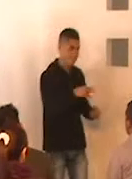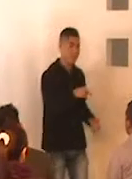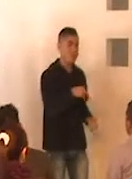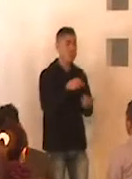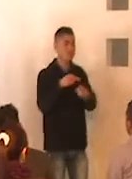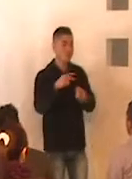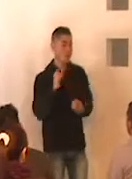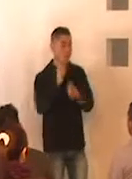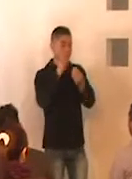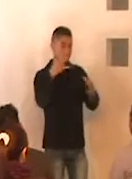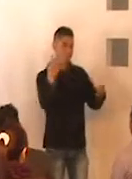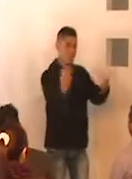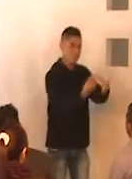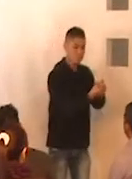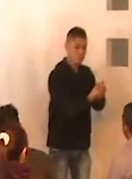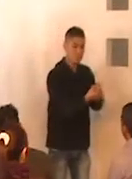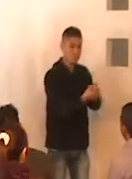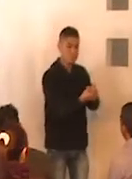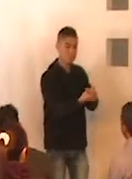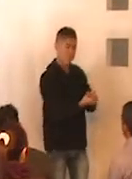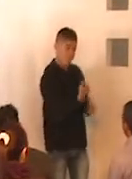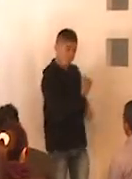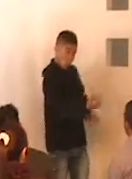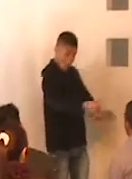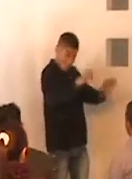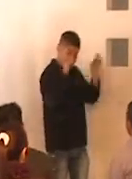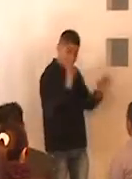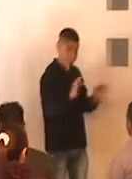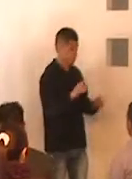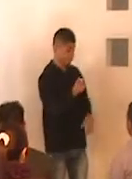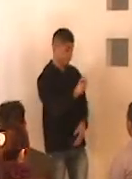pues se siguen habiendo personas excluidas.